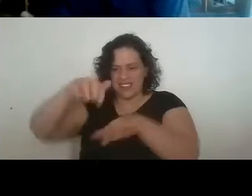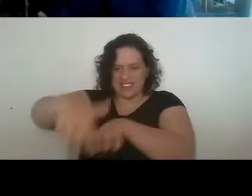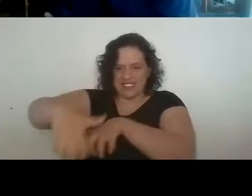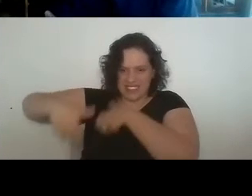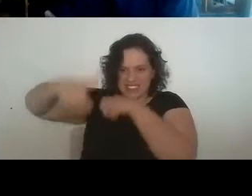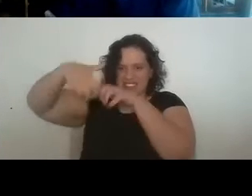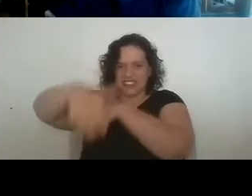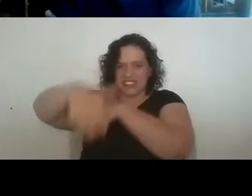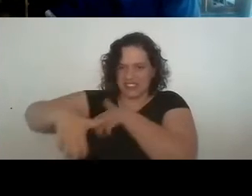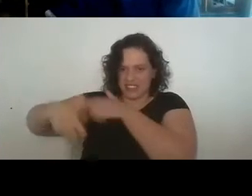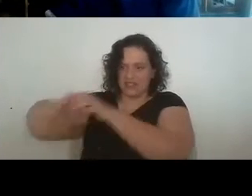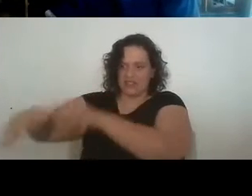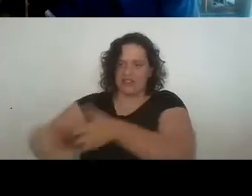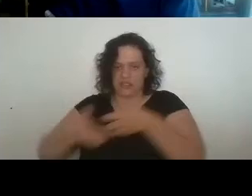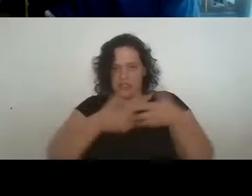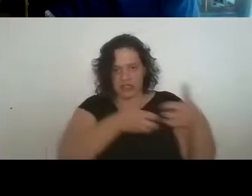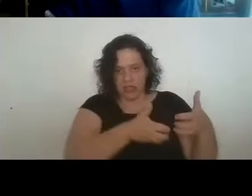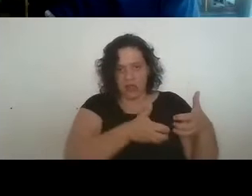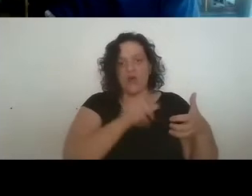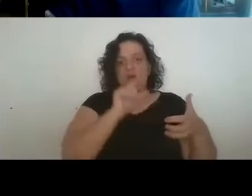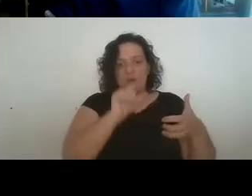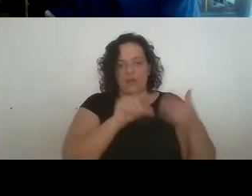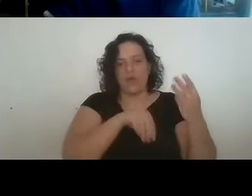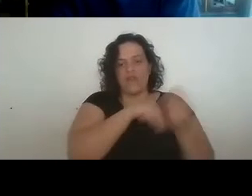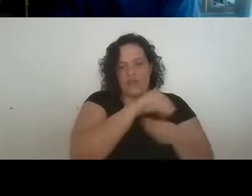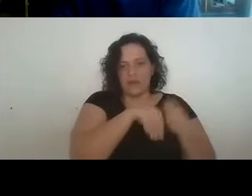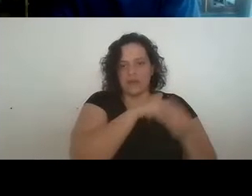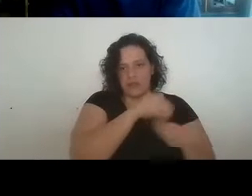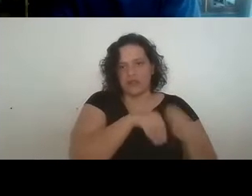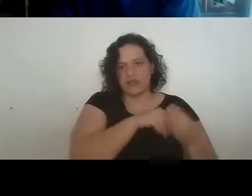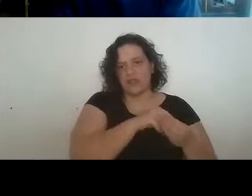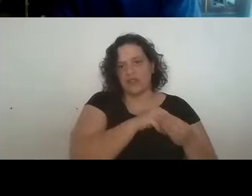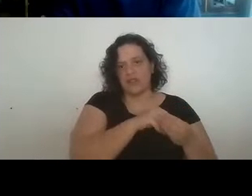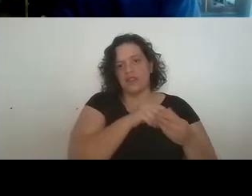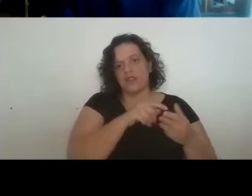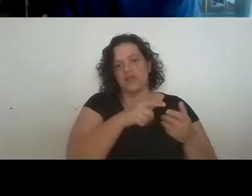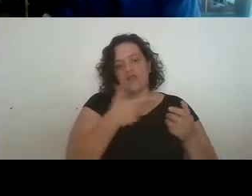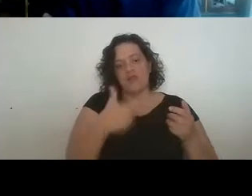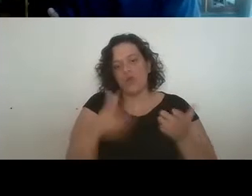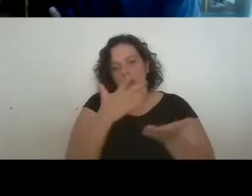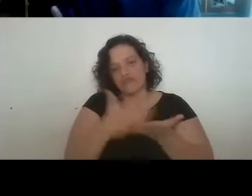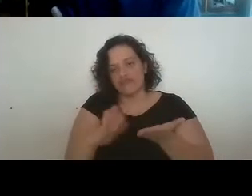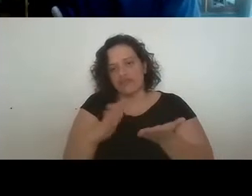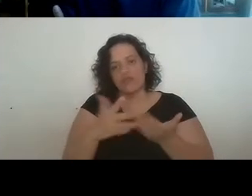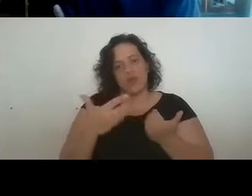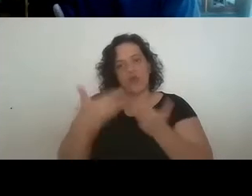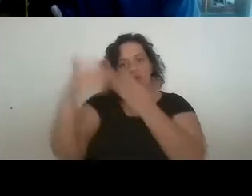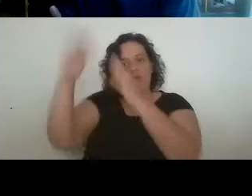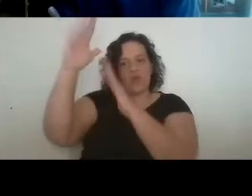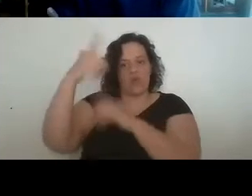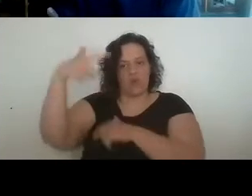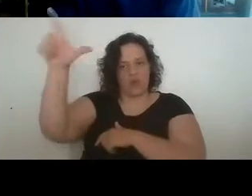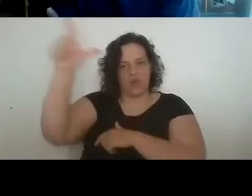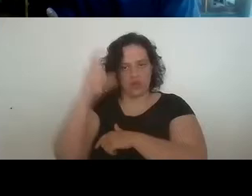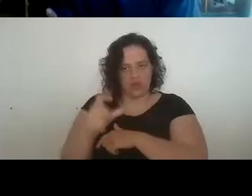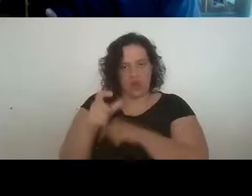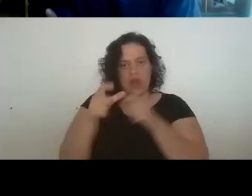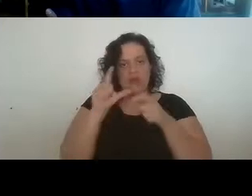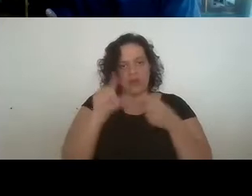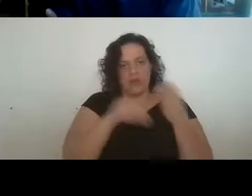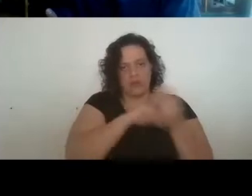parte dela vai ser levada para outro lugar e uma pequena parte fica com a gente para a gente fazer essa mistura,